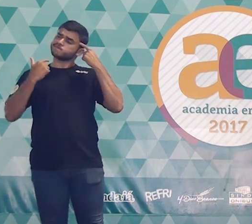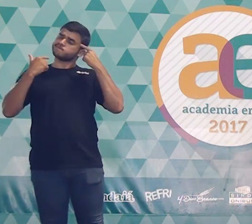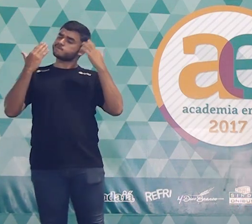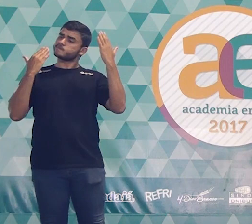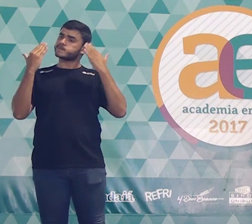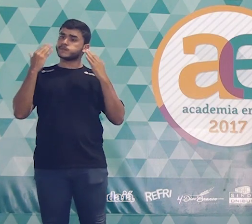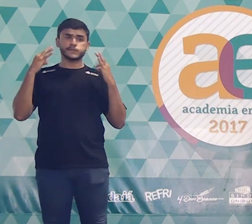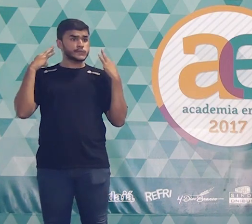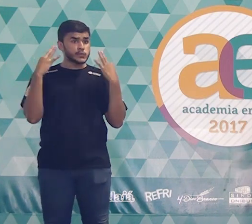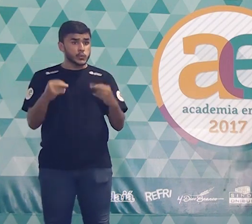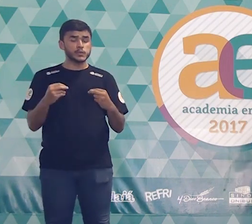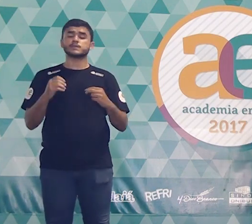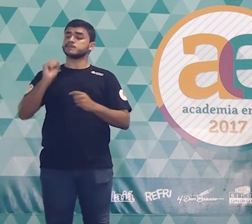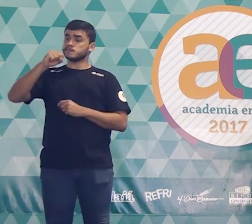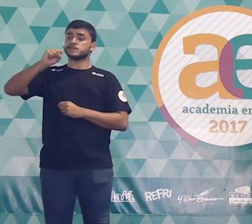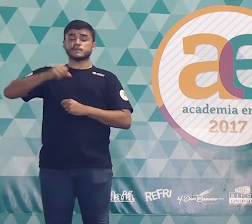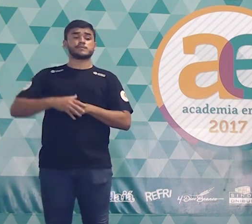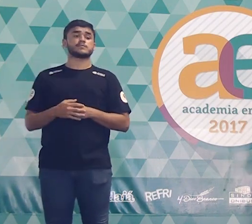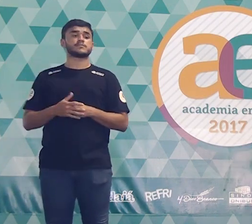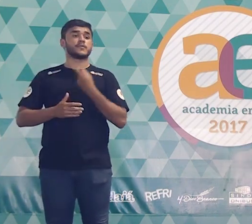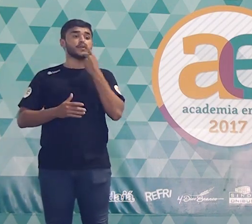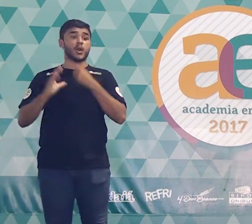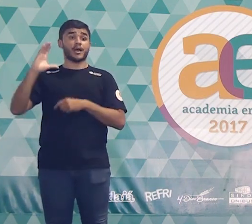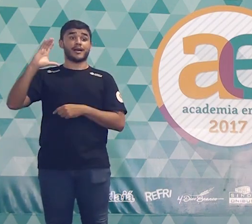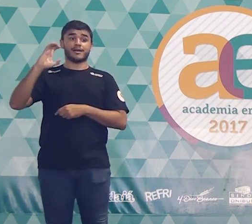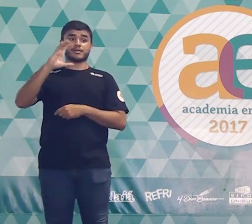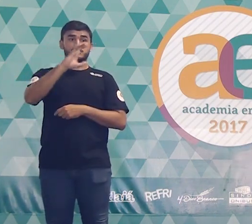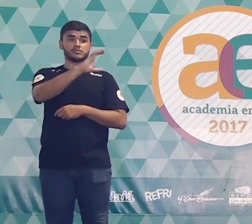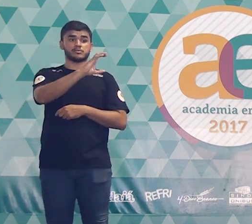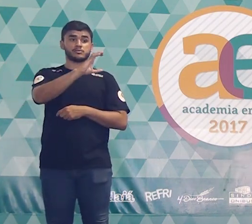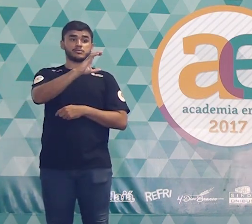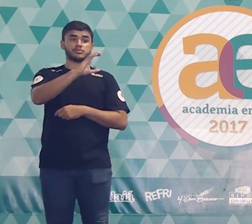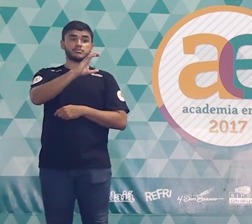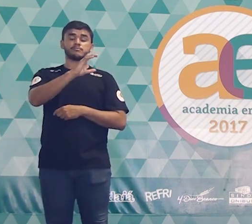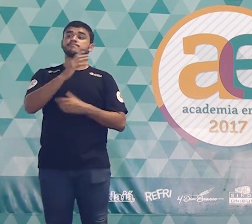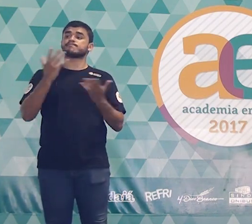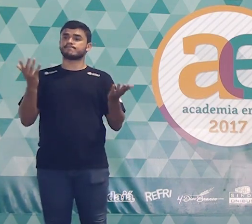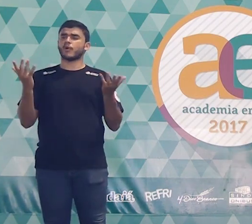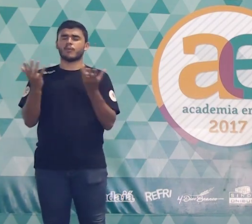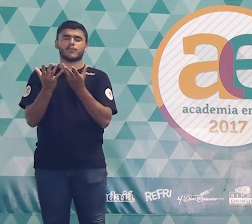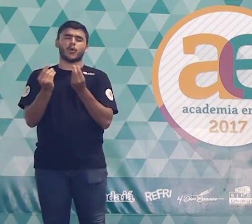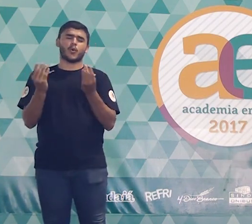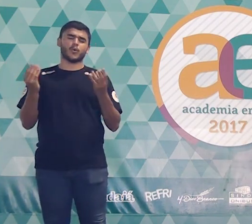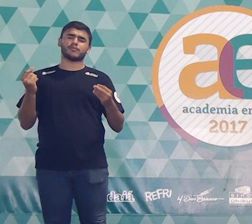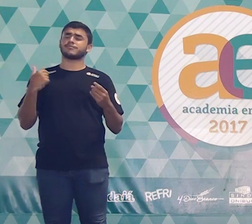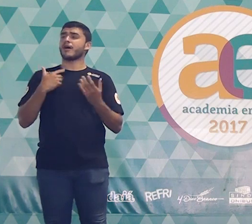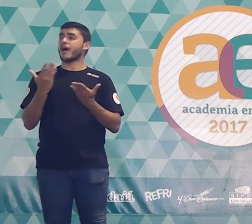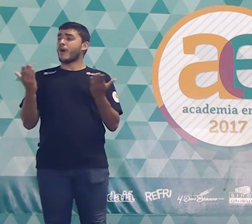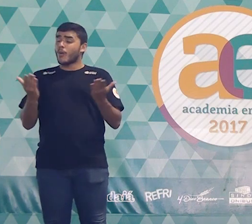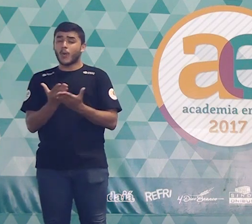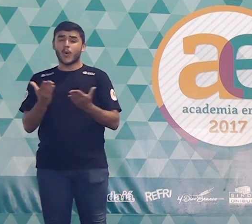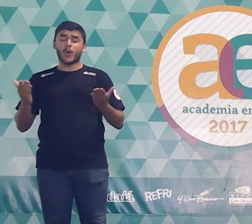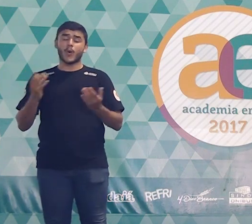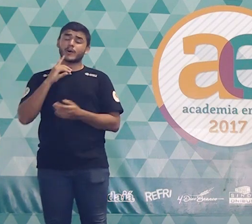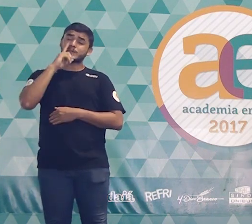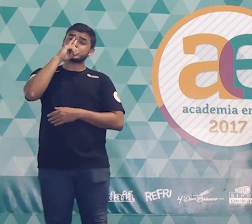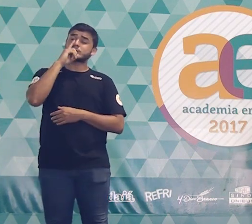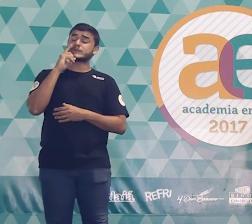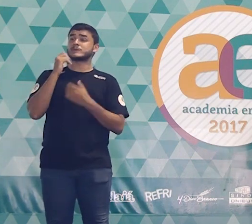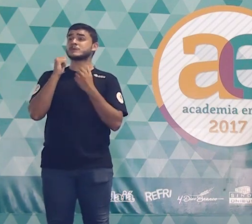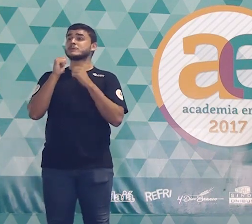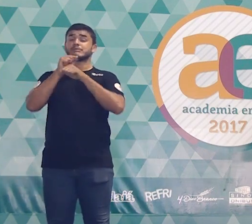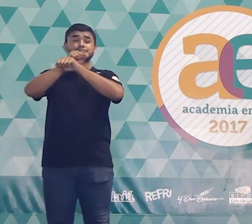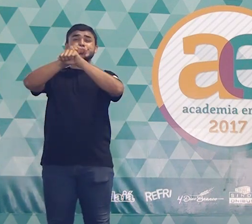tudo. Por exemplo, câncer. Câncer, a gente está no mal, né? A gente está vivendo no mal, tá certo,